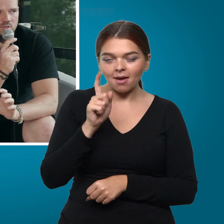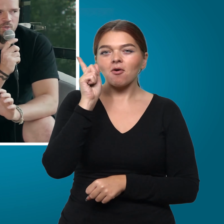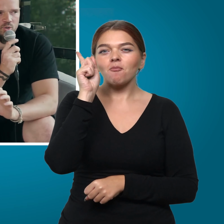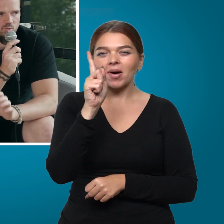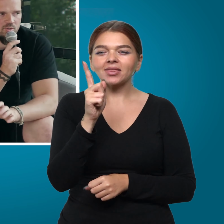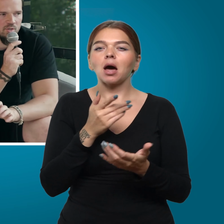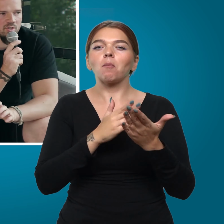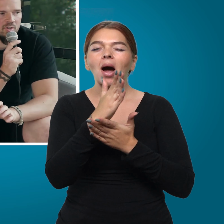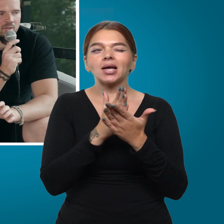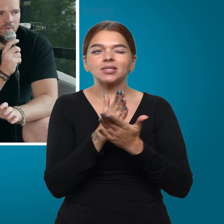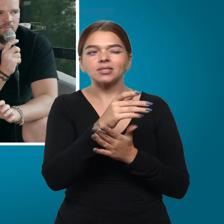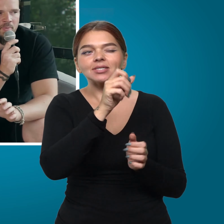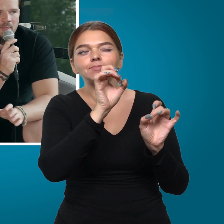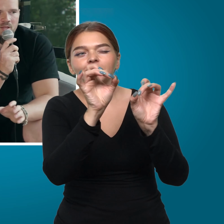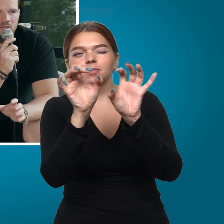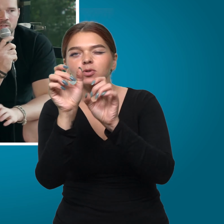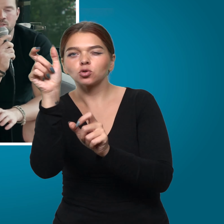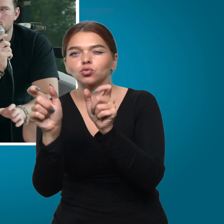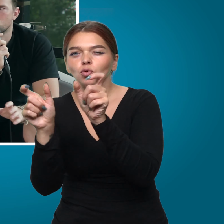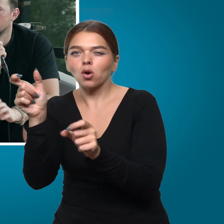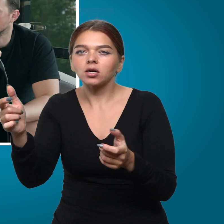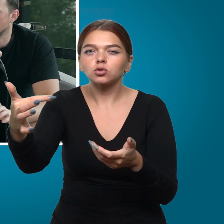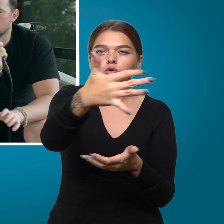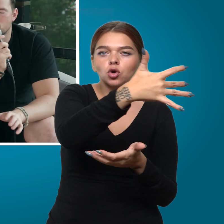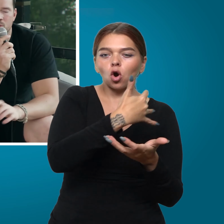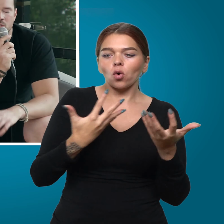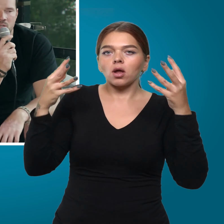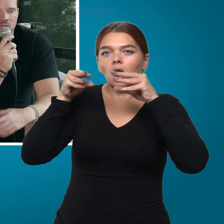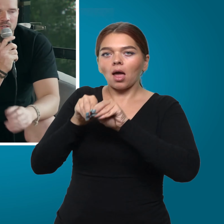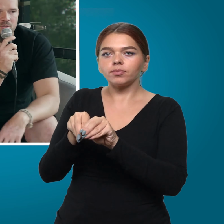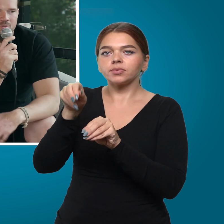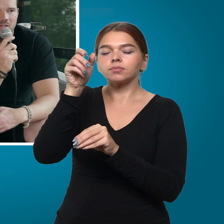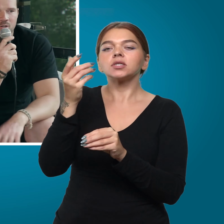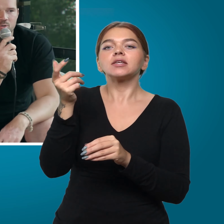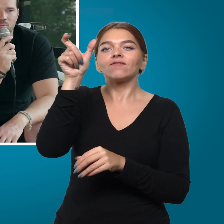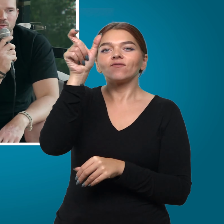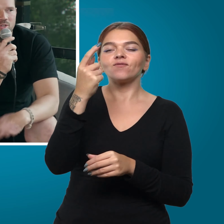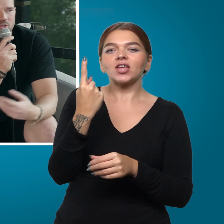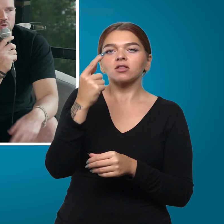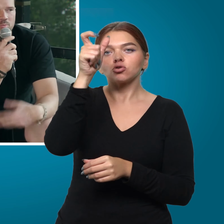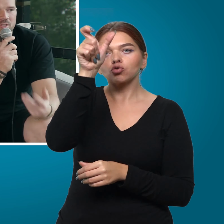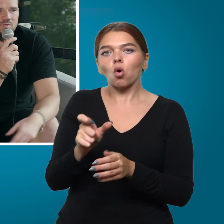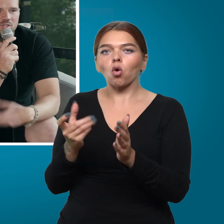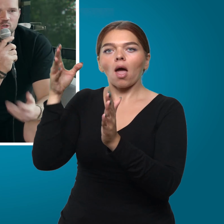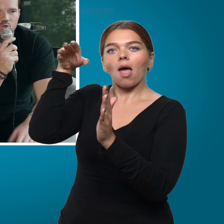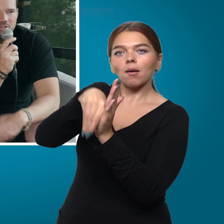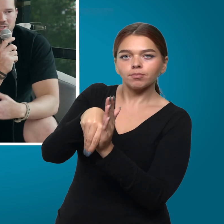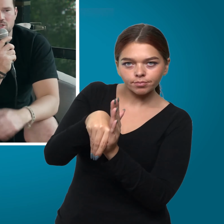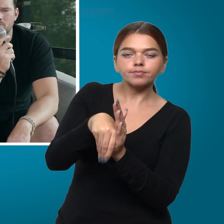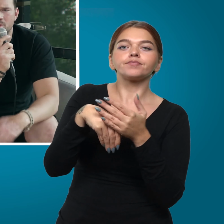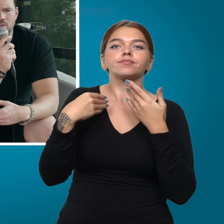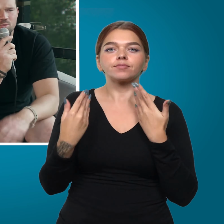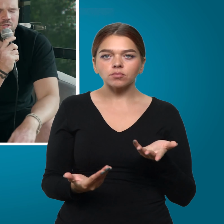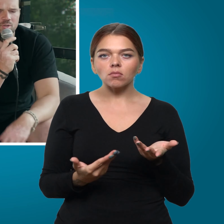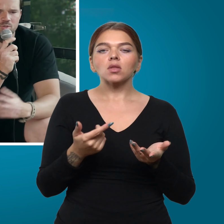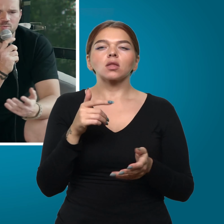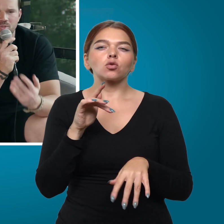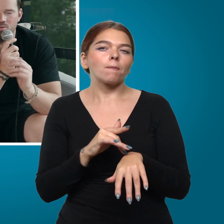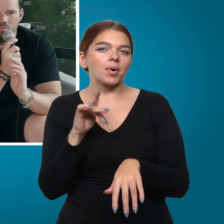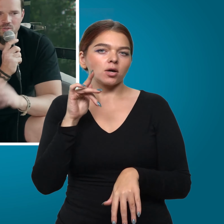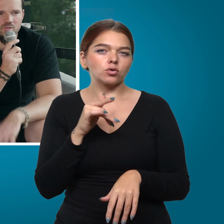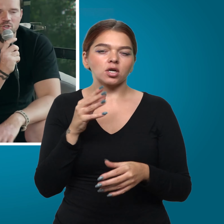kažkas panašaus įvyko gyvenime. Tai ir surašytojais turbūt tas ir yra, kad galiausiai tu pajauti, kad siurbitas visas istorijas, aš šiaip labai daug skaitau,